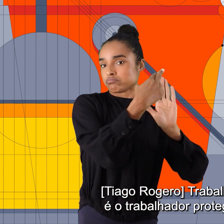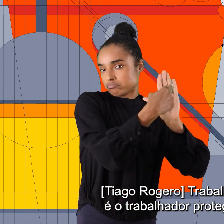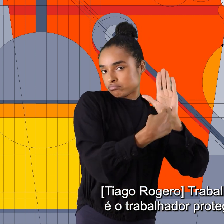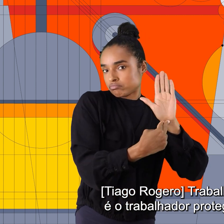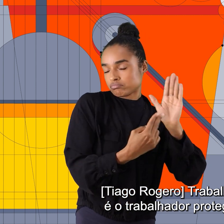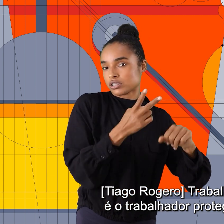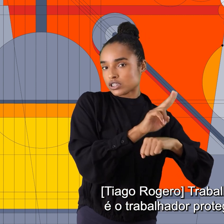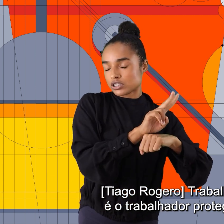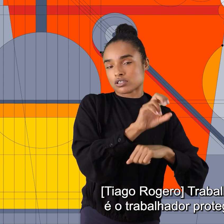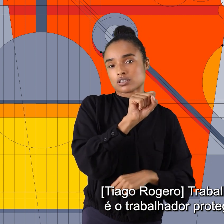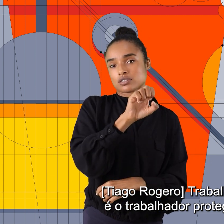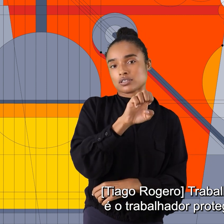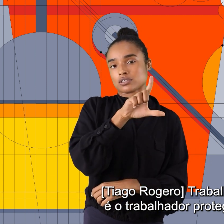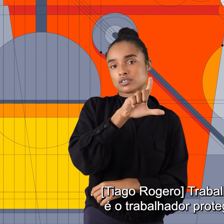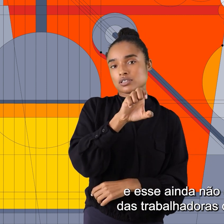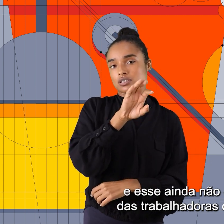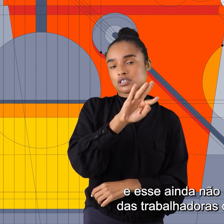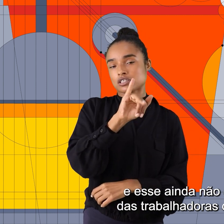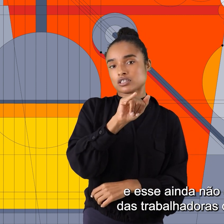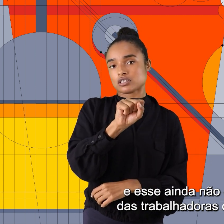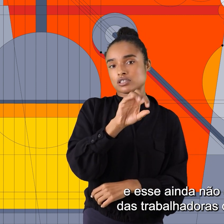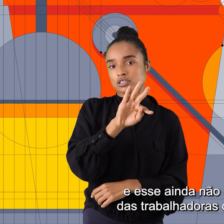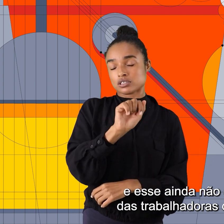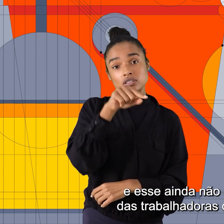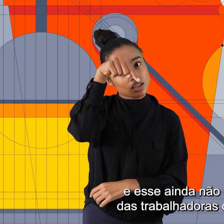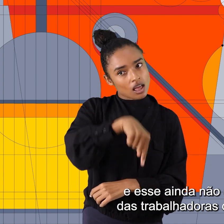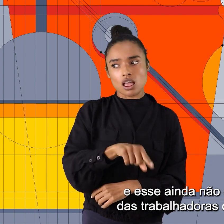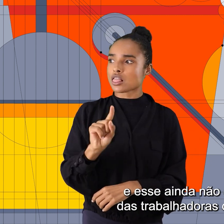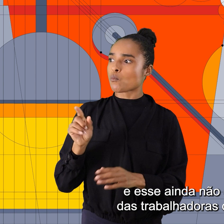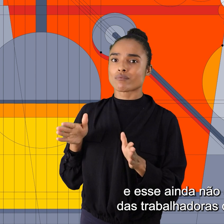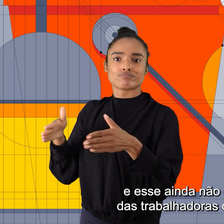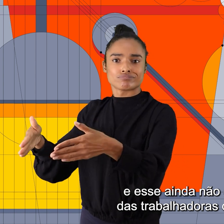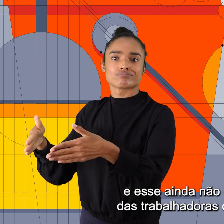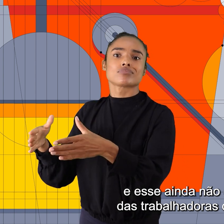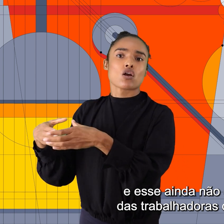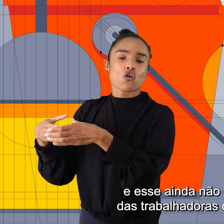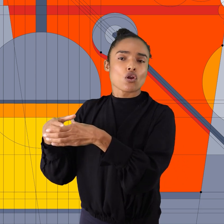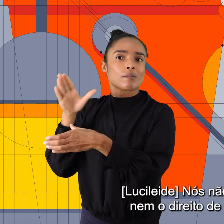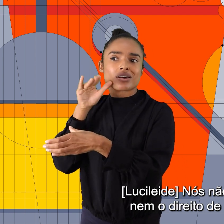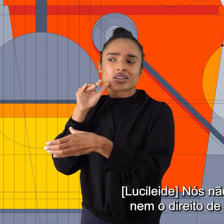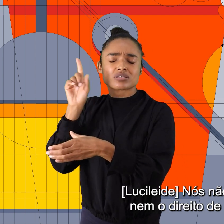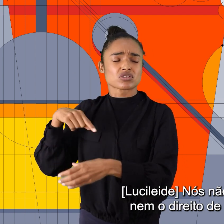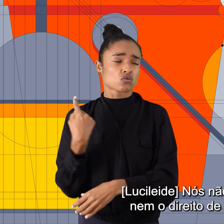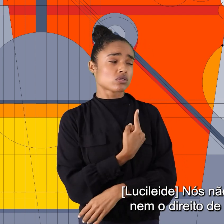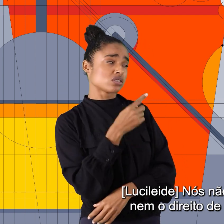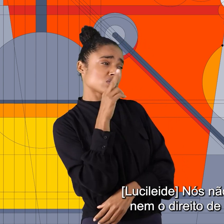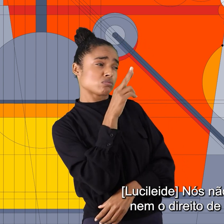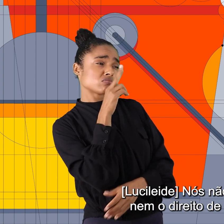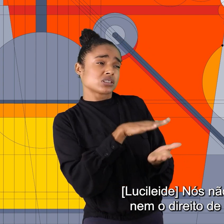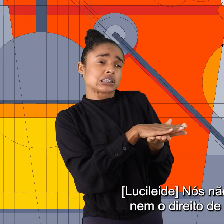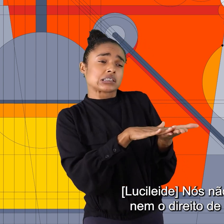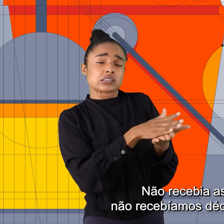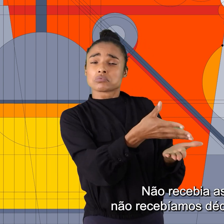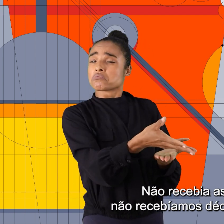trabalhador protegido pela CLT. E esse ainda não era o caso das trabalhadoras domésticas. Nós não tínhamos nem o direito